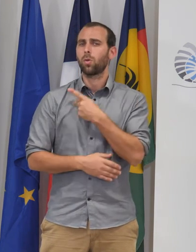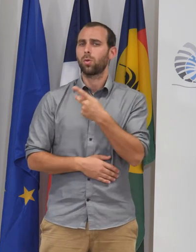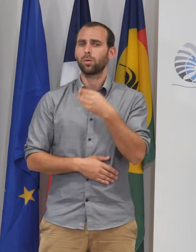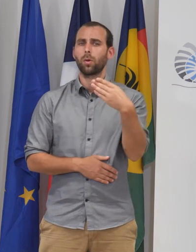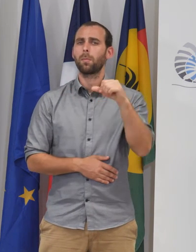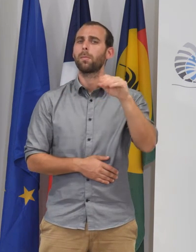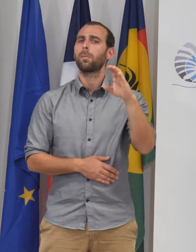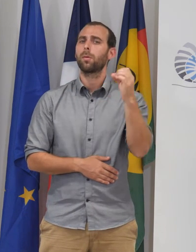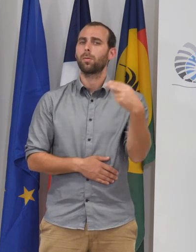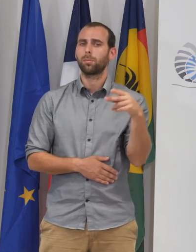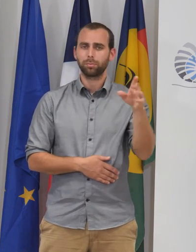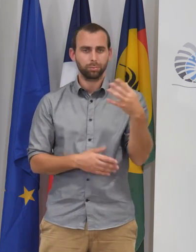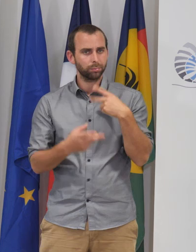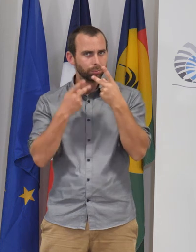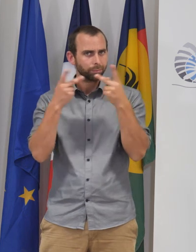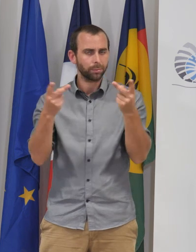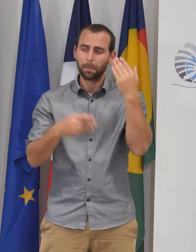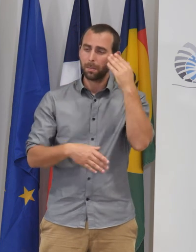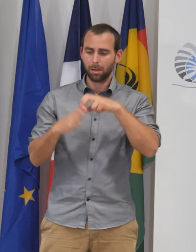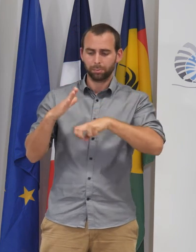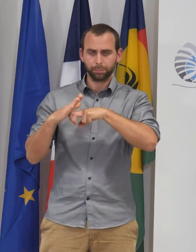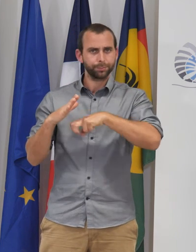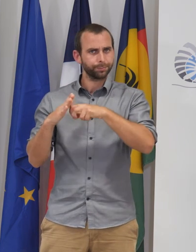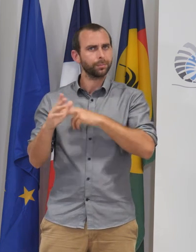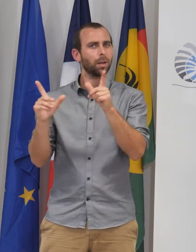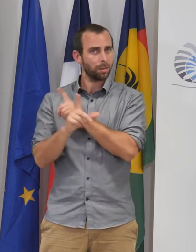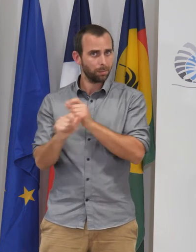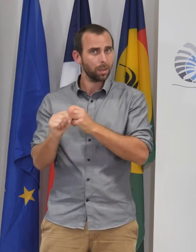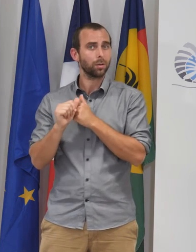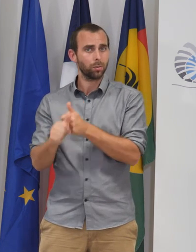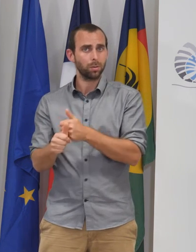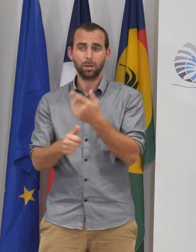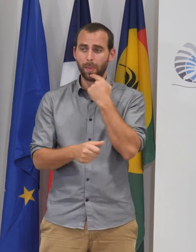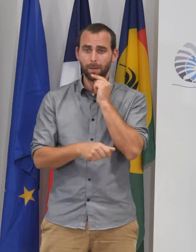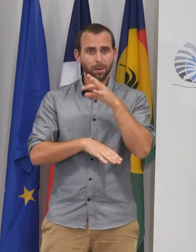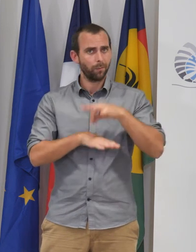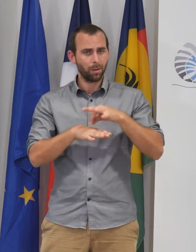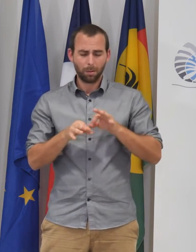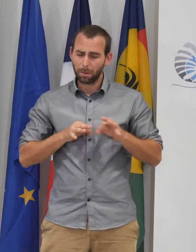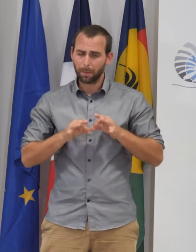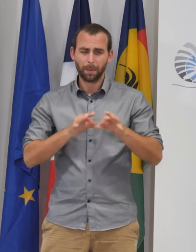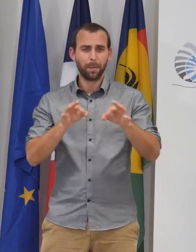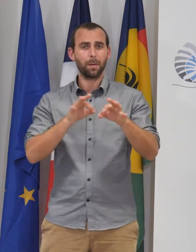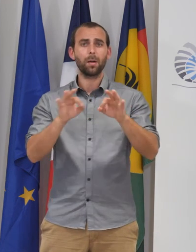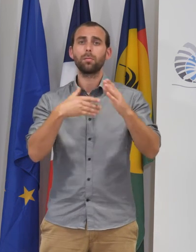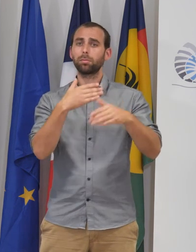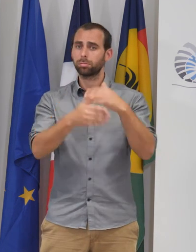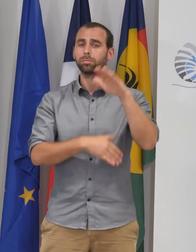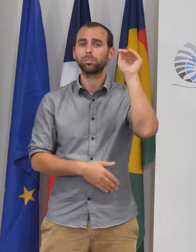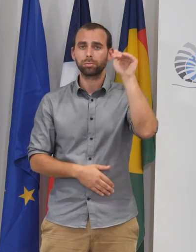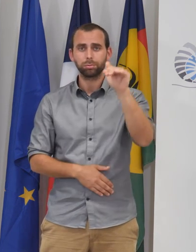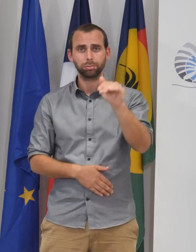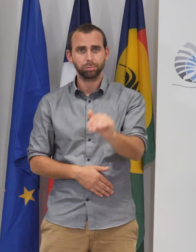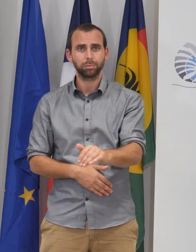on respecte le confinement strict, la propagation du virus qui actuellement est exponentielle devrait se calmer. On voit